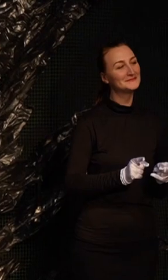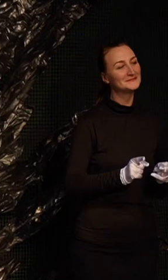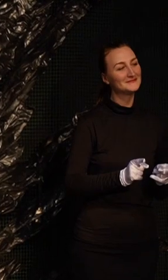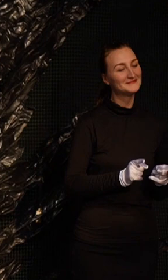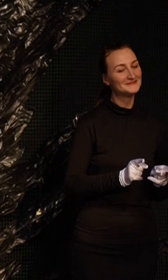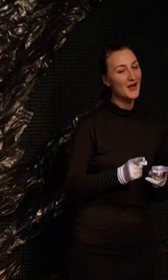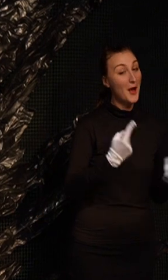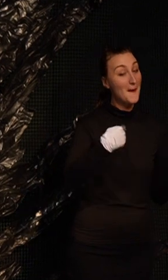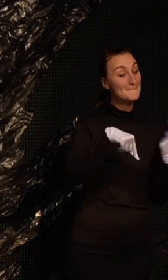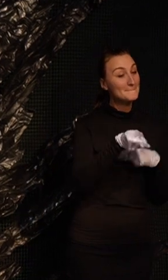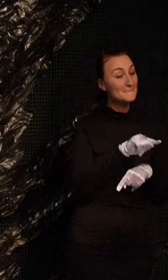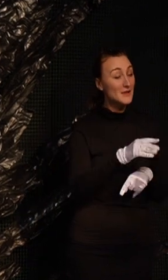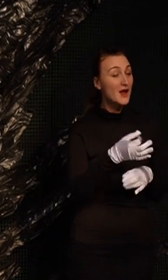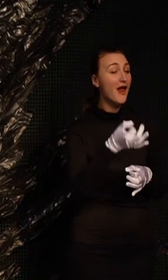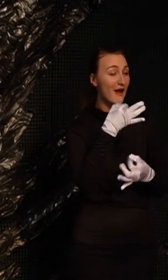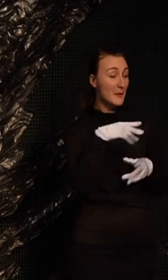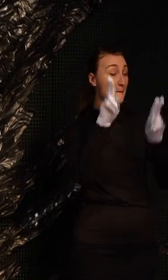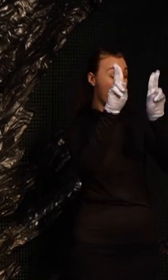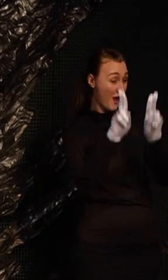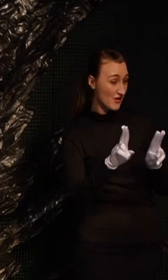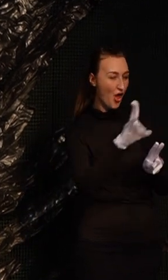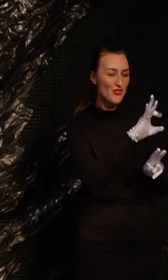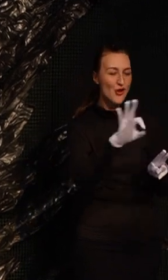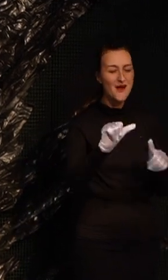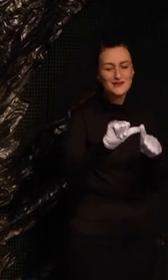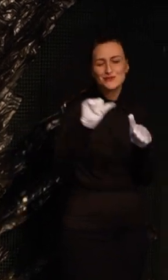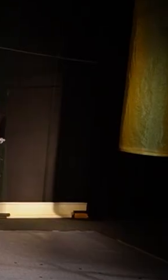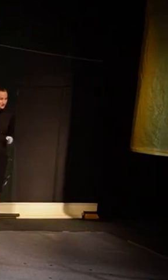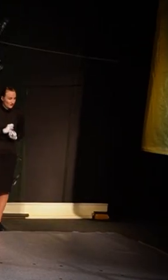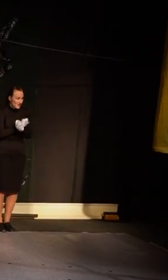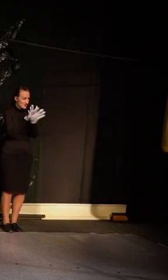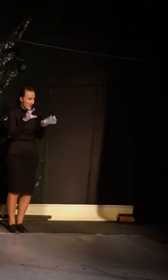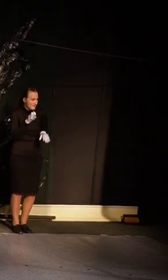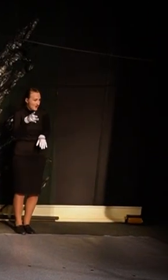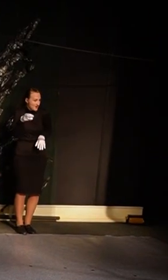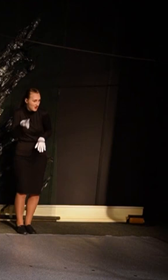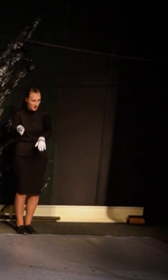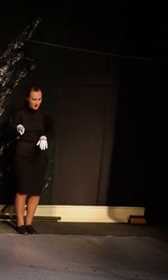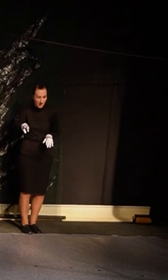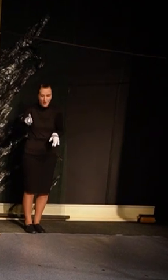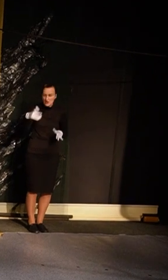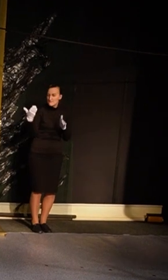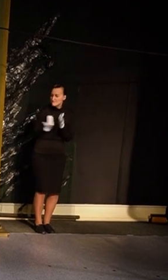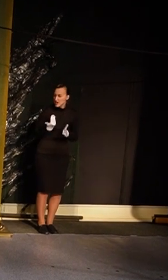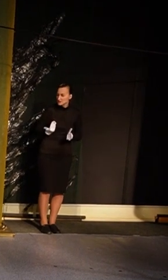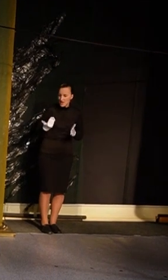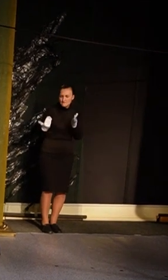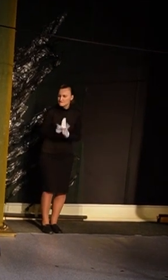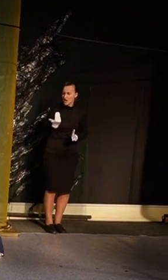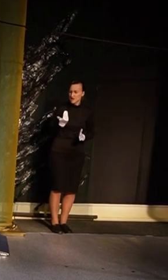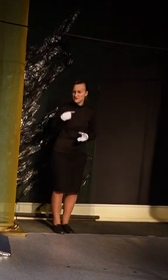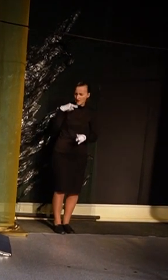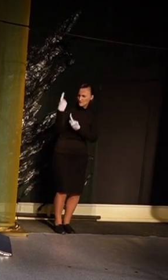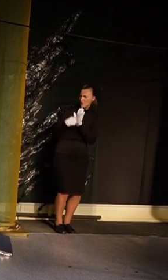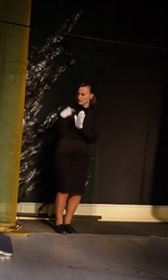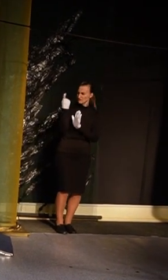малой сцене для людей с нарушением слуха сыграли варшавскую мелодию. Мария! Он опять